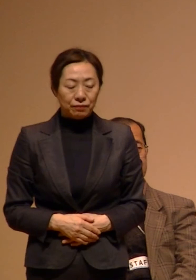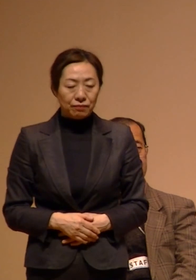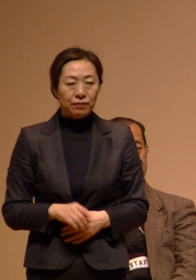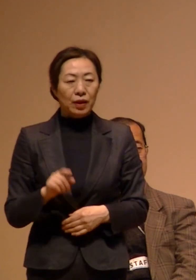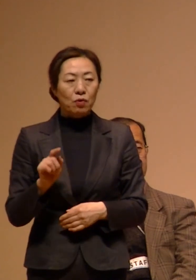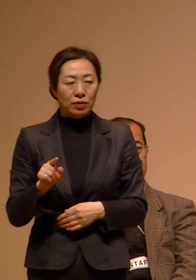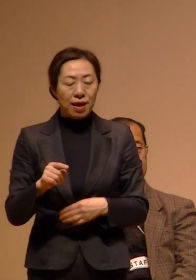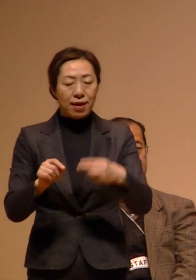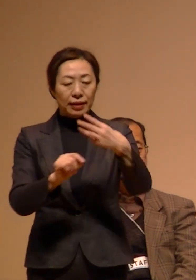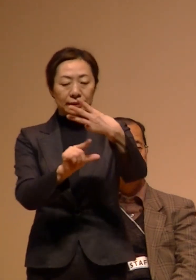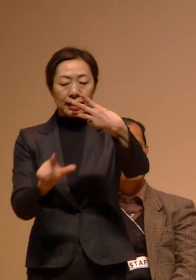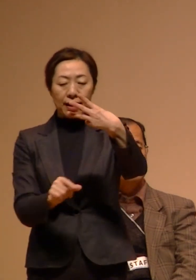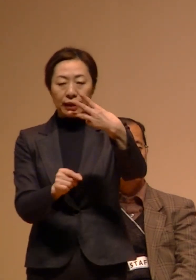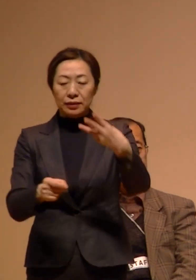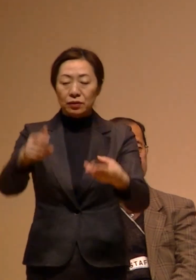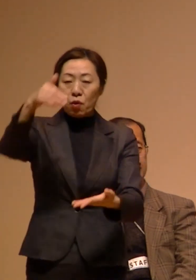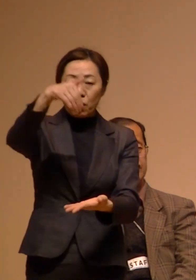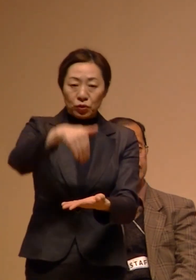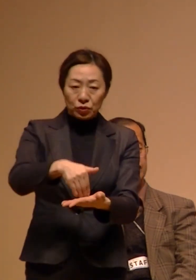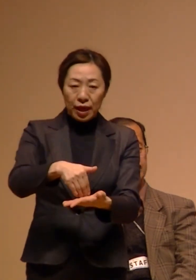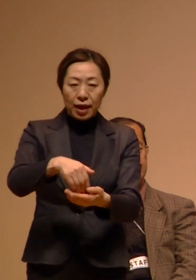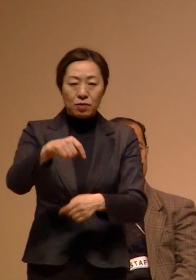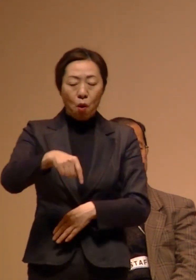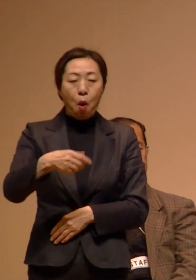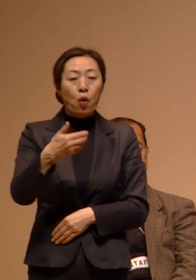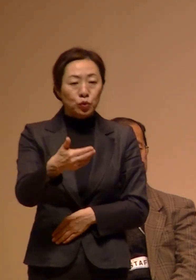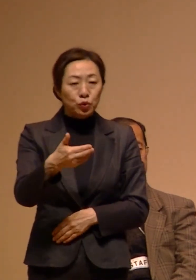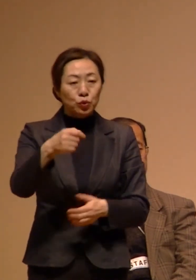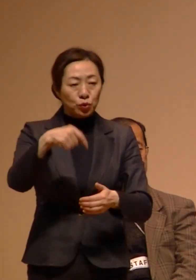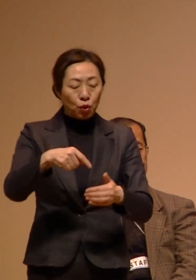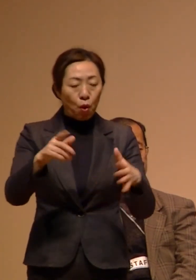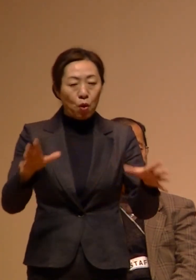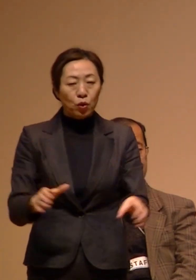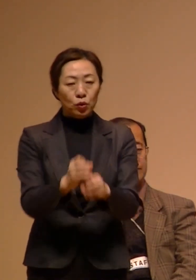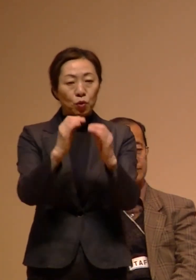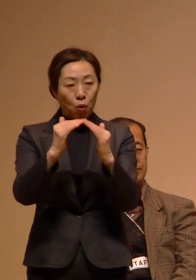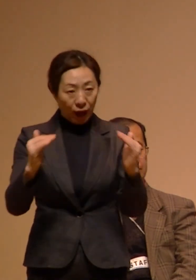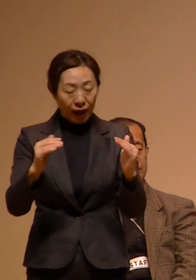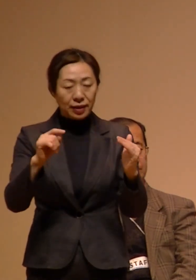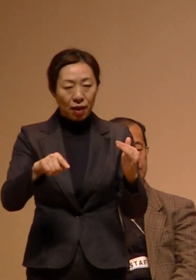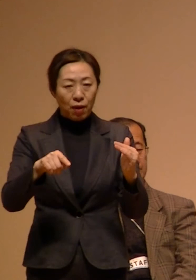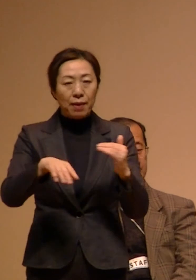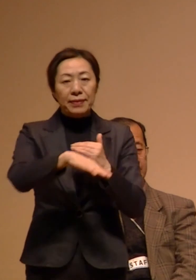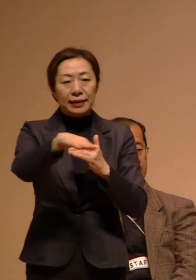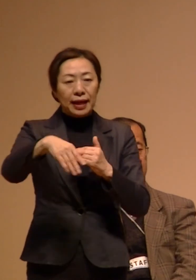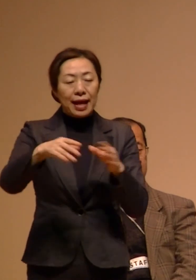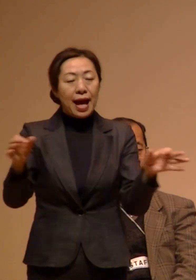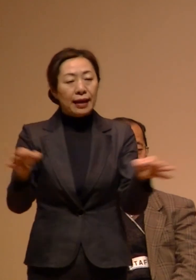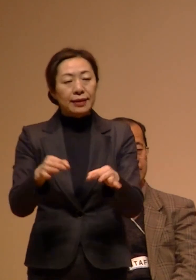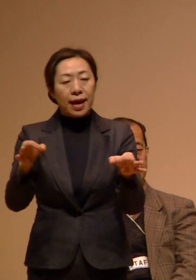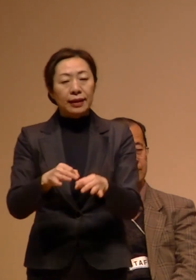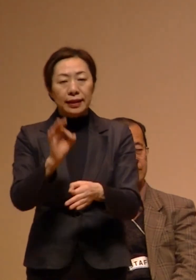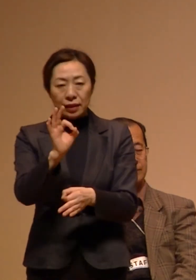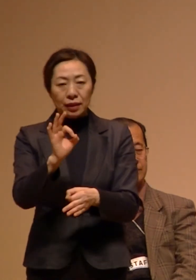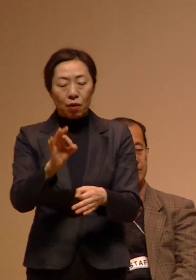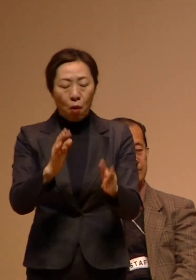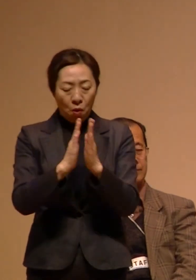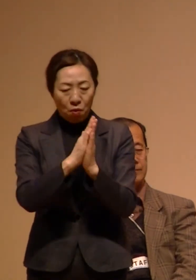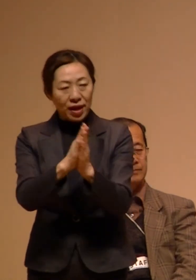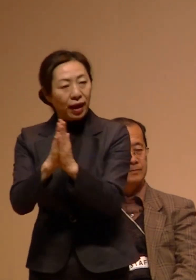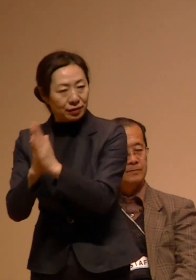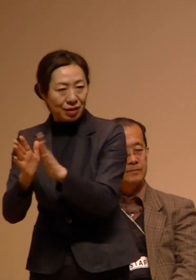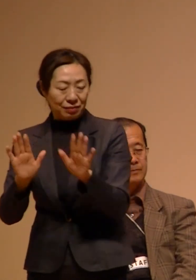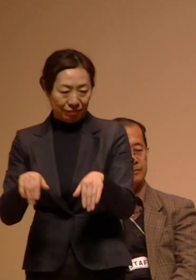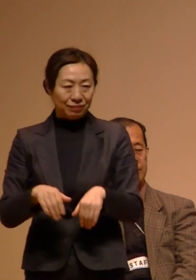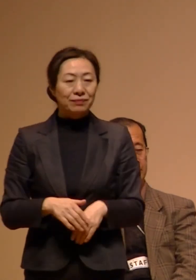そして3月の末の府の総会では、皆さんに義援金を呼びかけました。短期日のうちに、